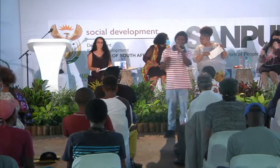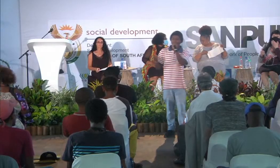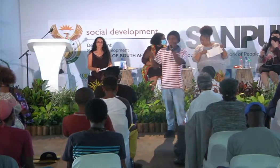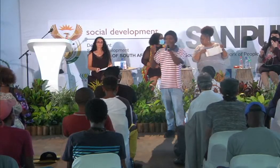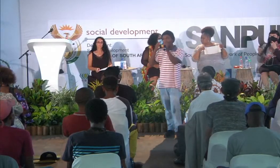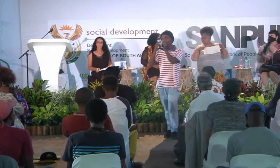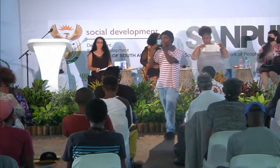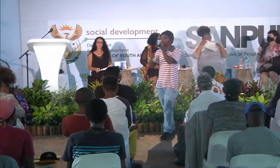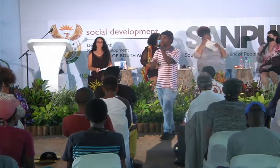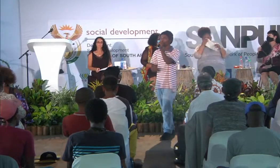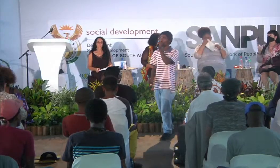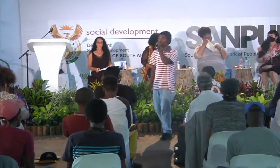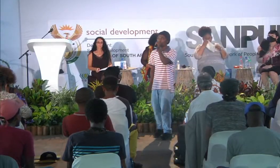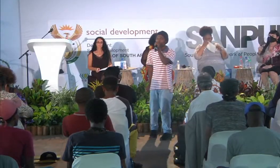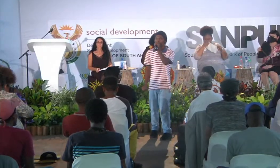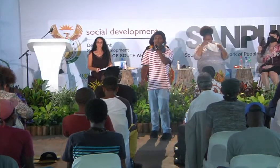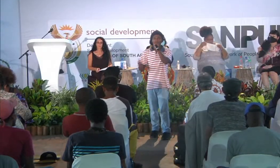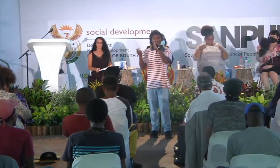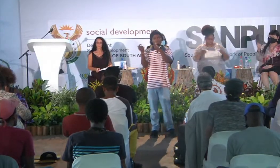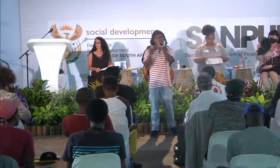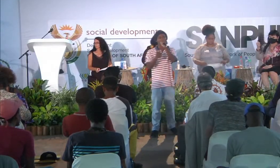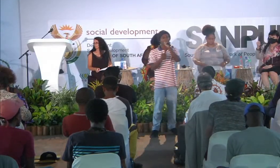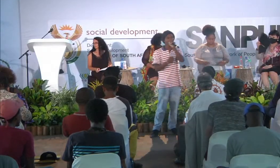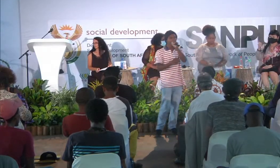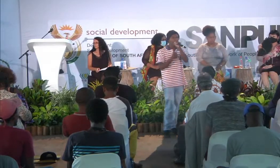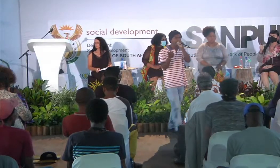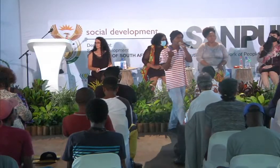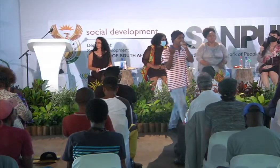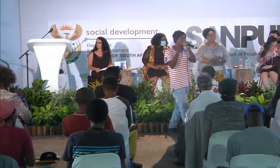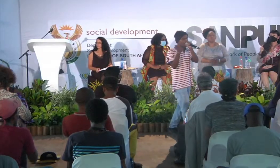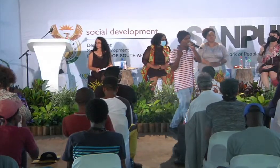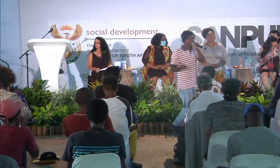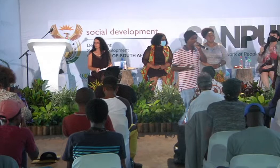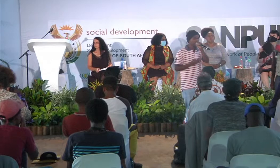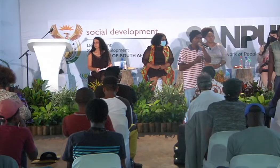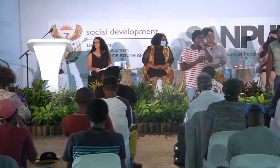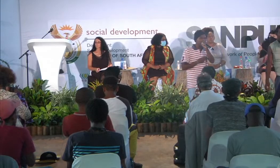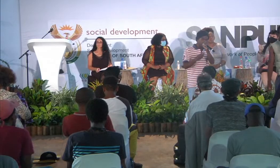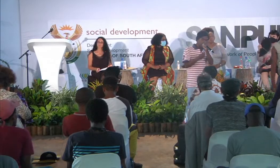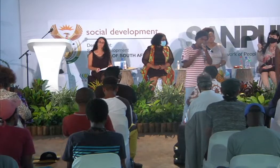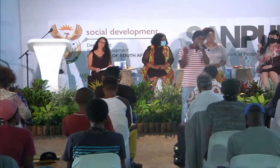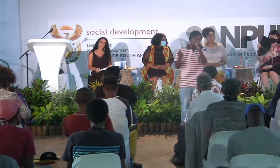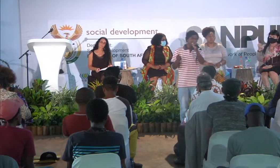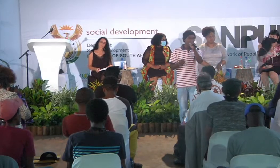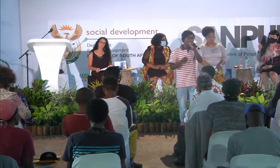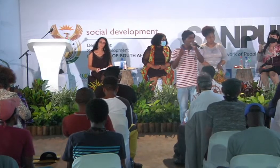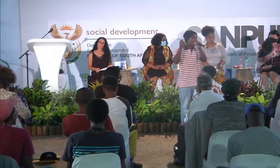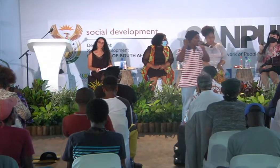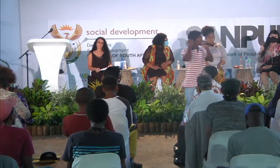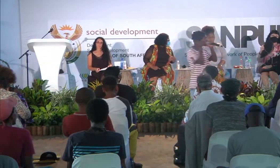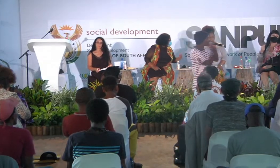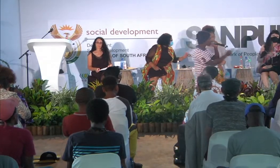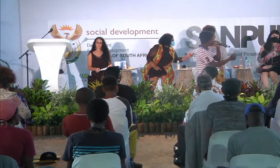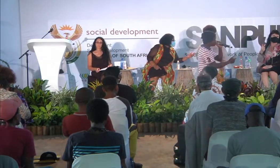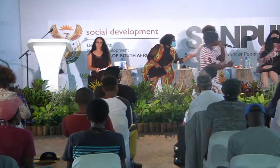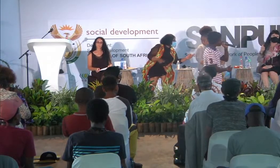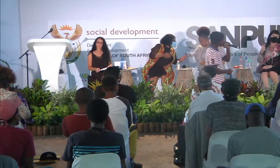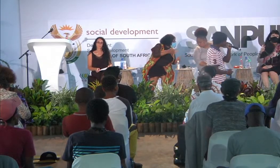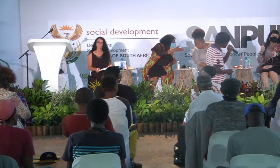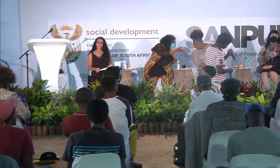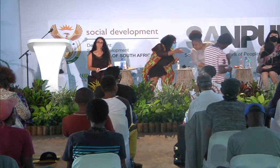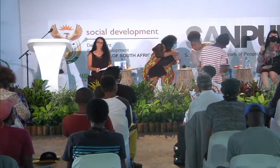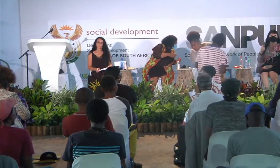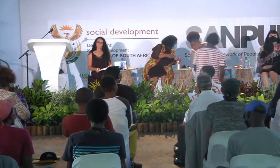ufikile ngapha nempilo kumele ibhekiwe umhlaba usixakile basile khona basawuzibile mina into engizoyenza ukukhohlwa konke